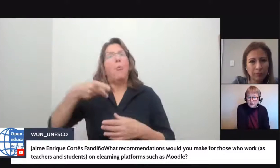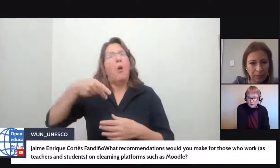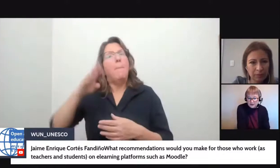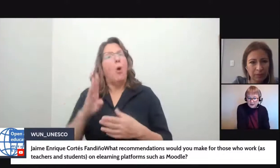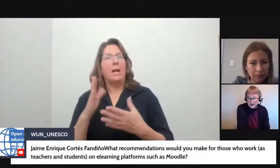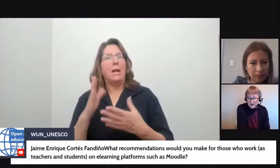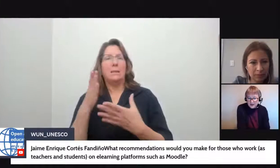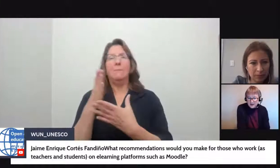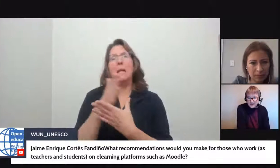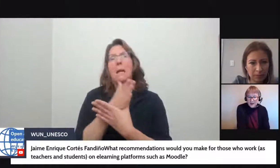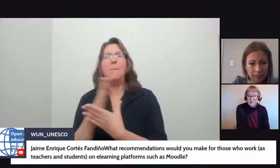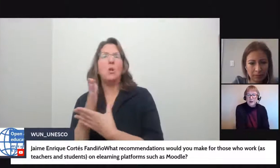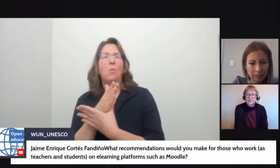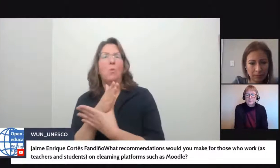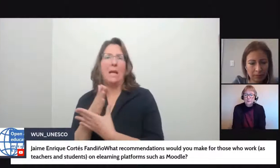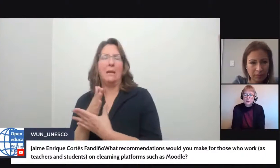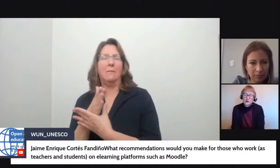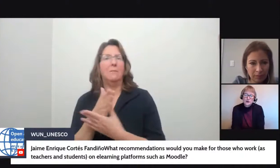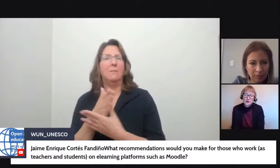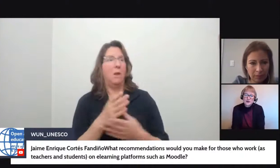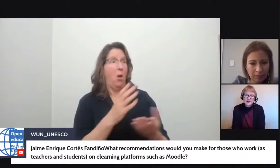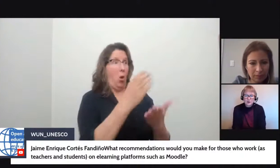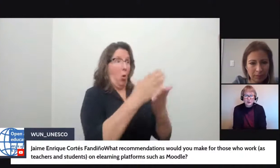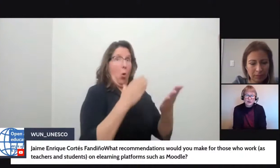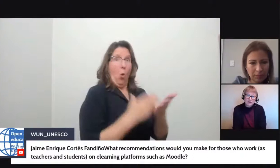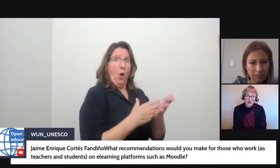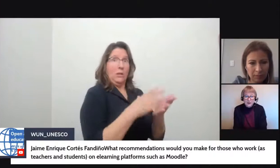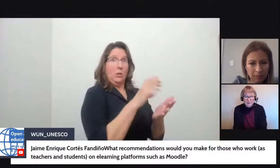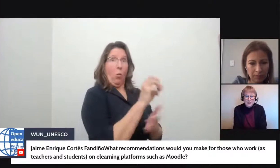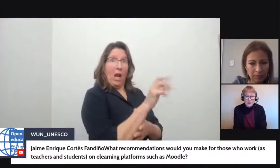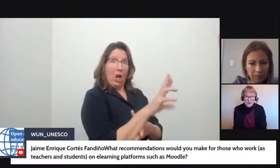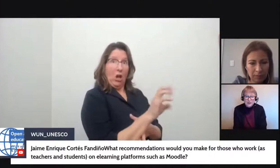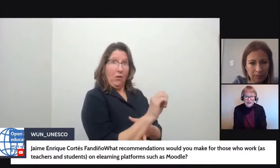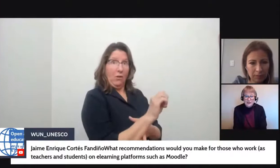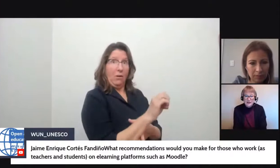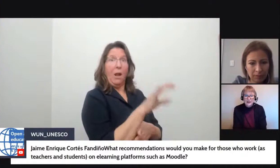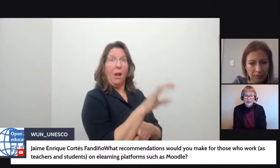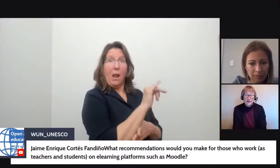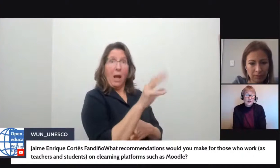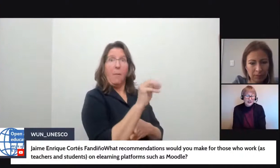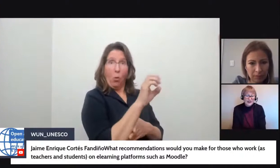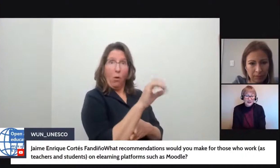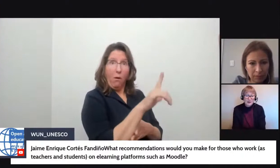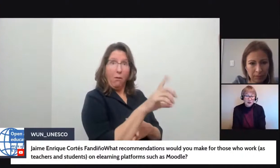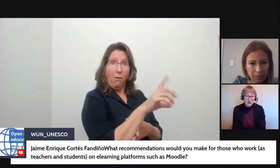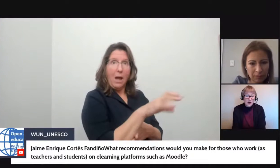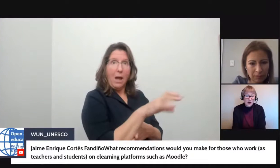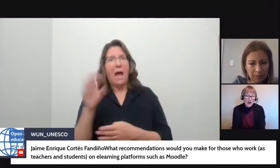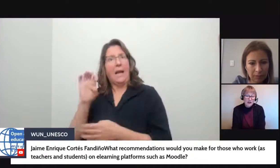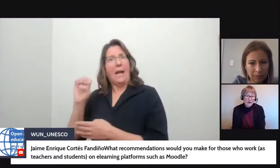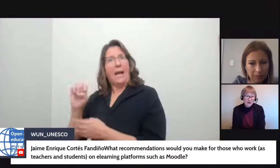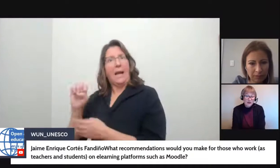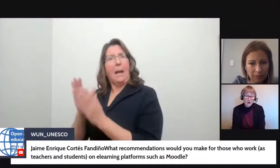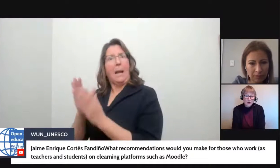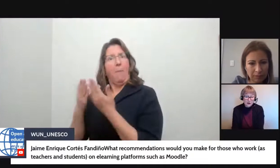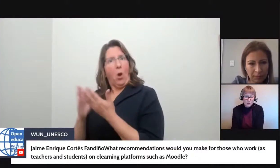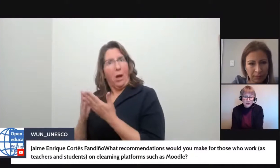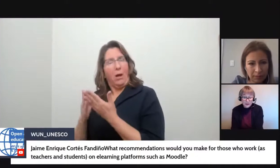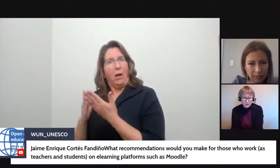haber contestado tu pregunta. Espero que sí. Y ha